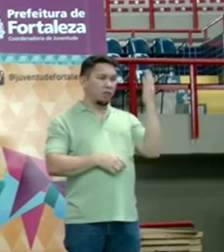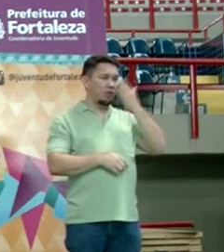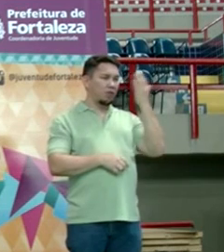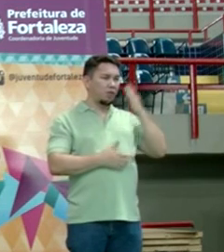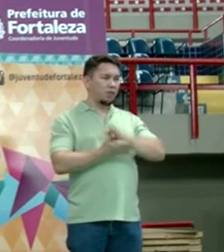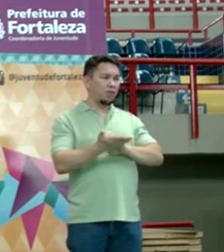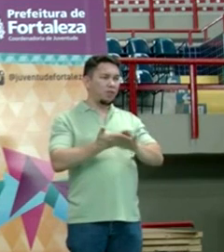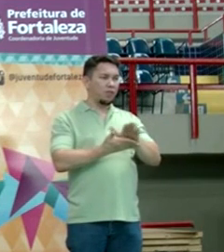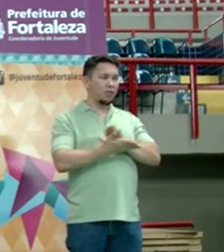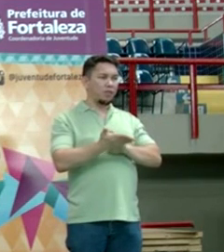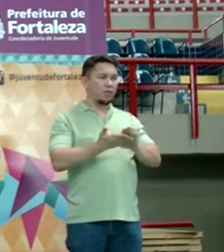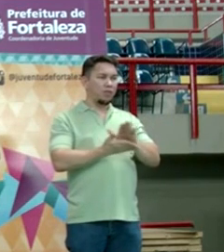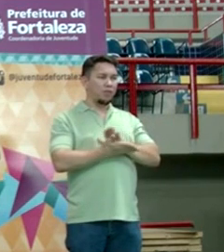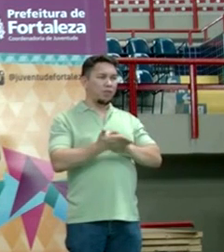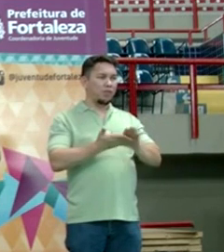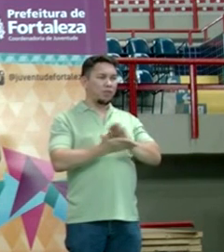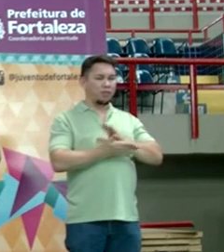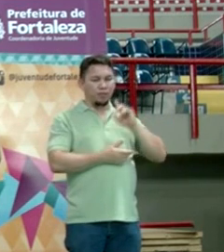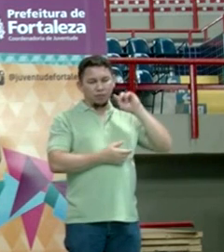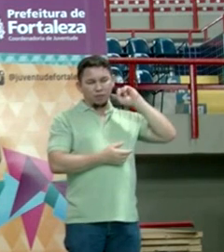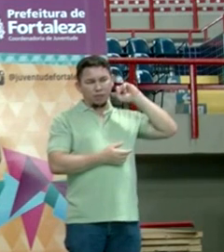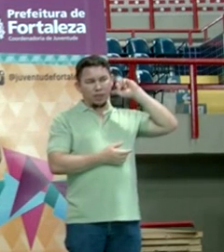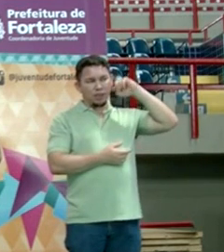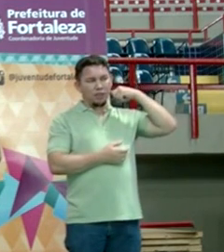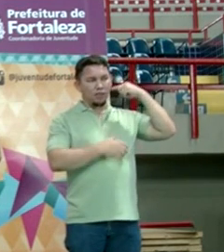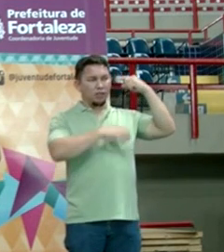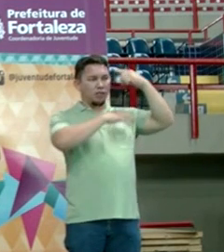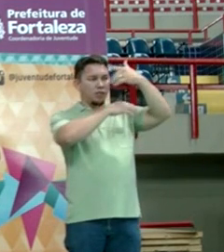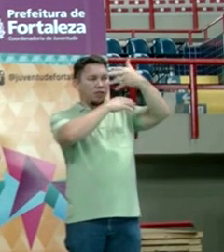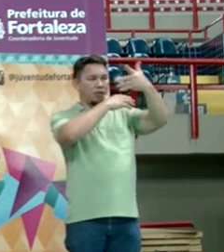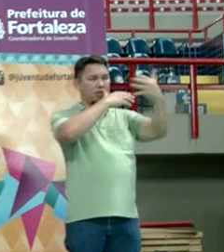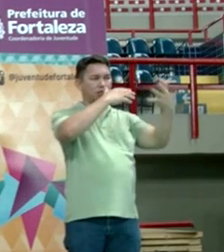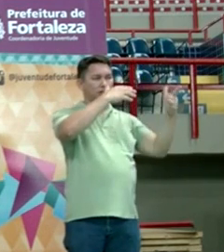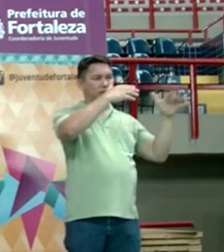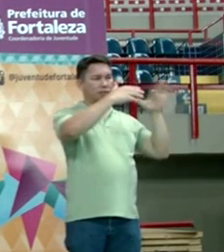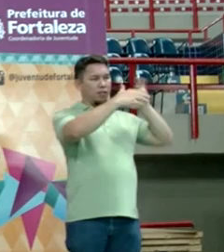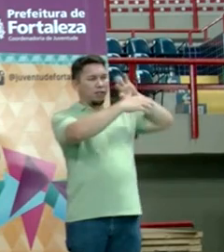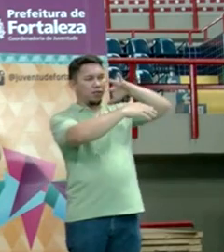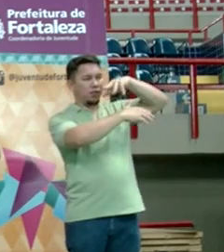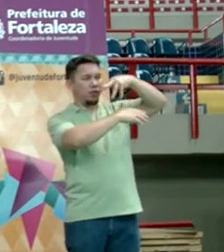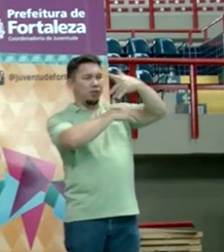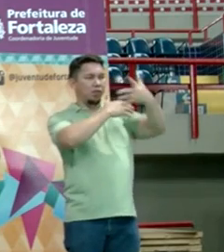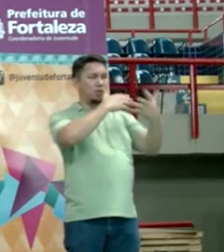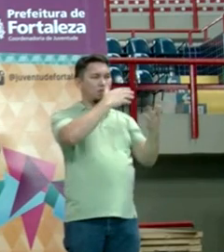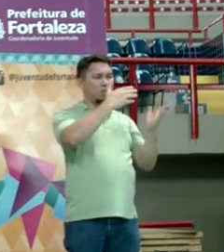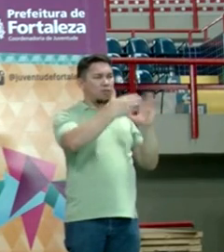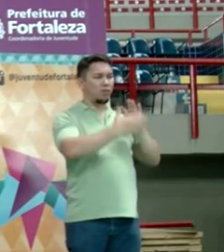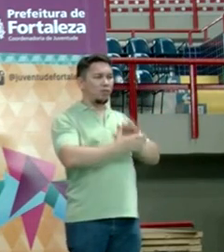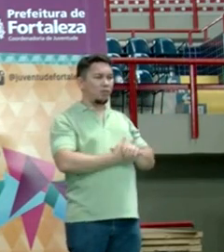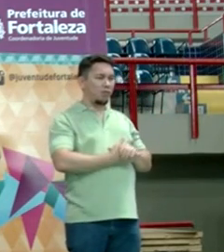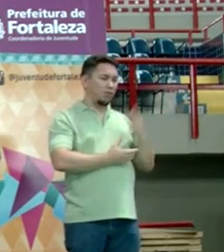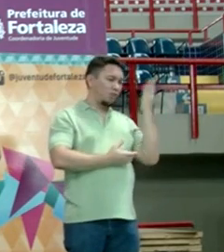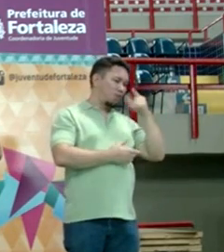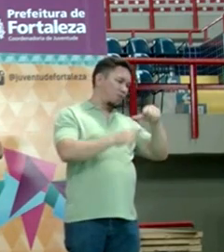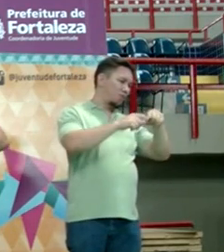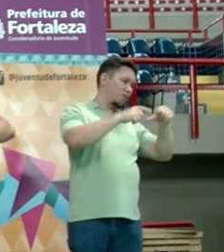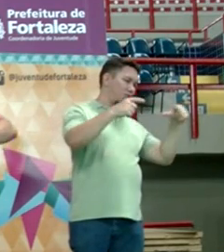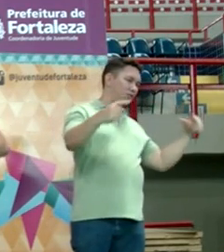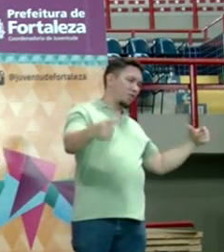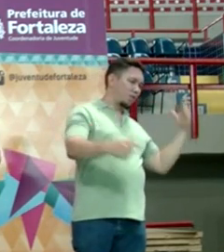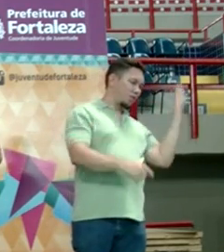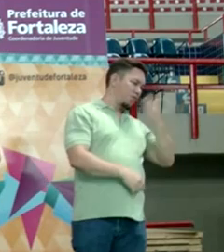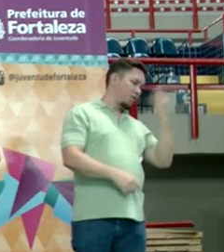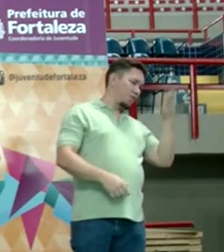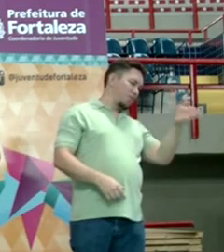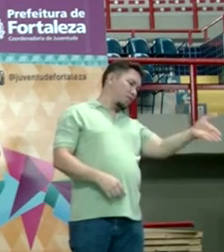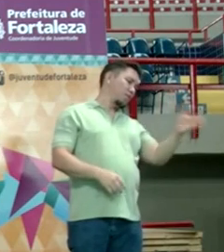nada. A poluição não deixa mais a gente ver a muralha da China, da Lua. É por isso que a gente não vai. Não dá